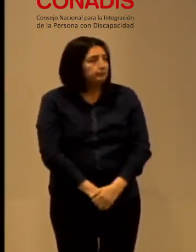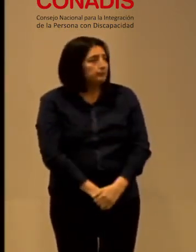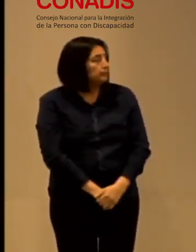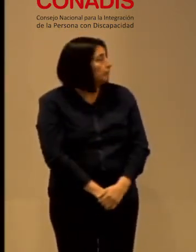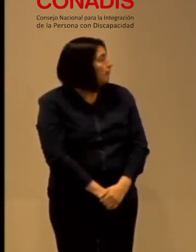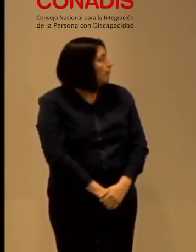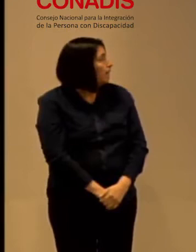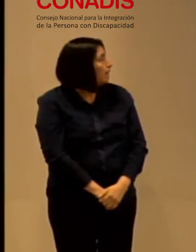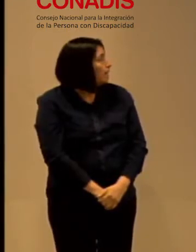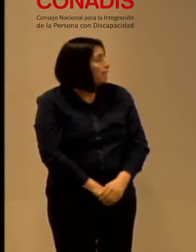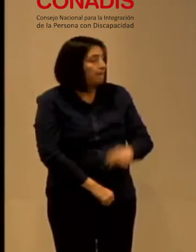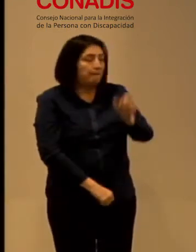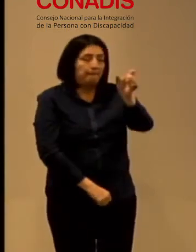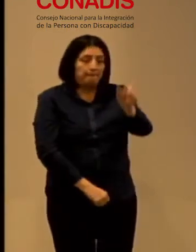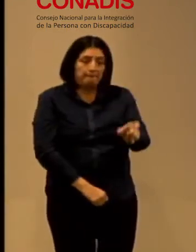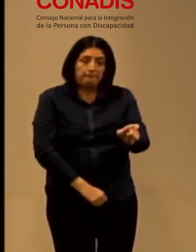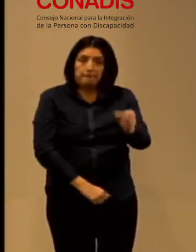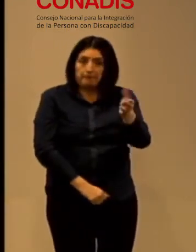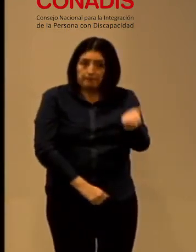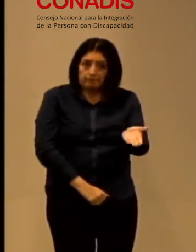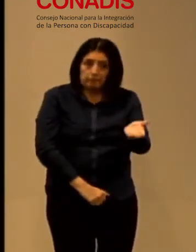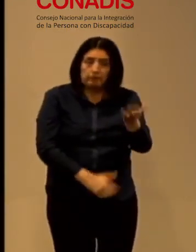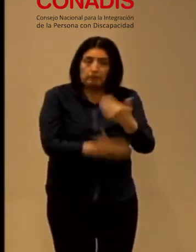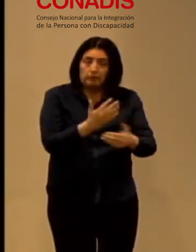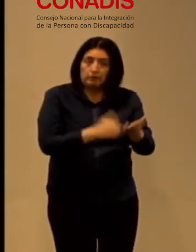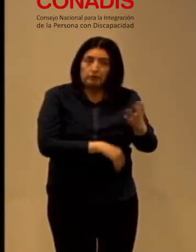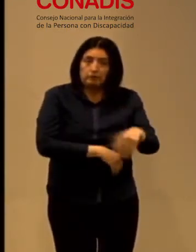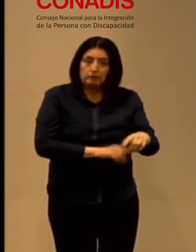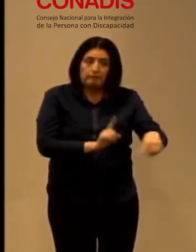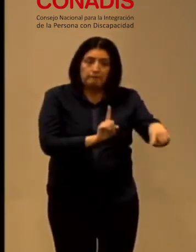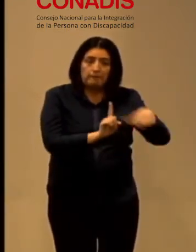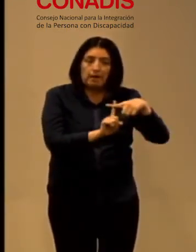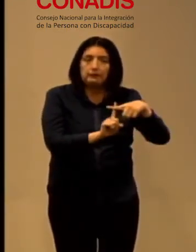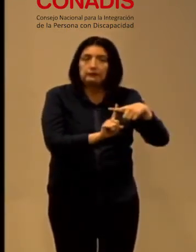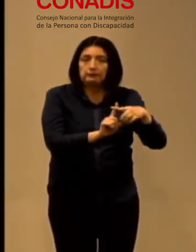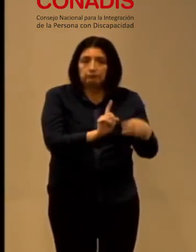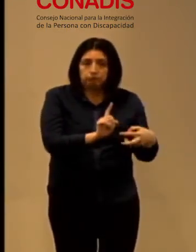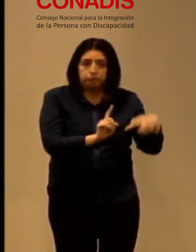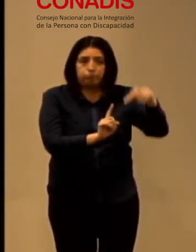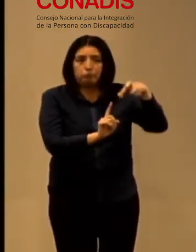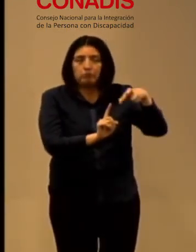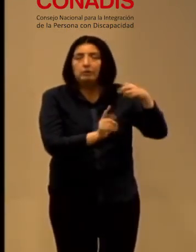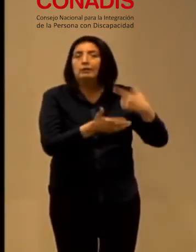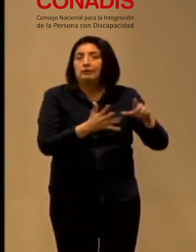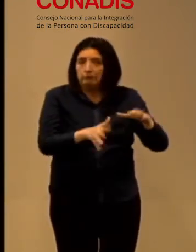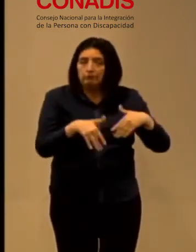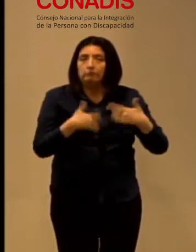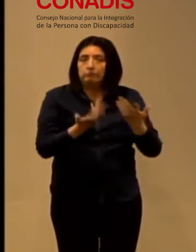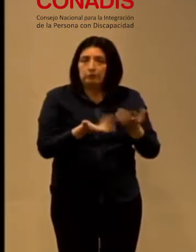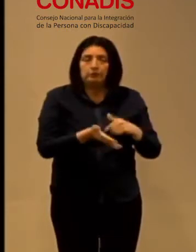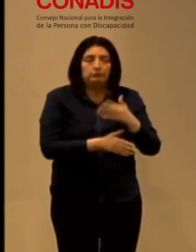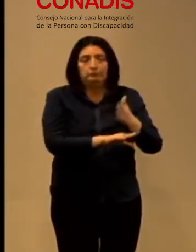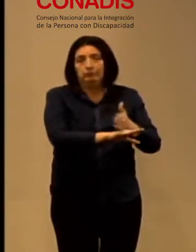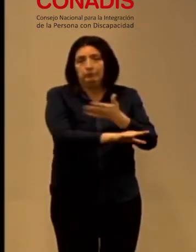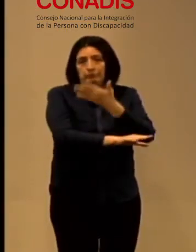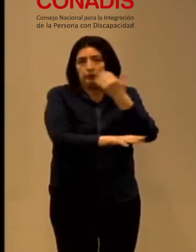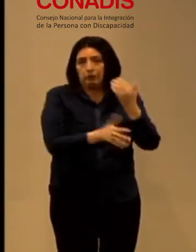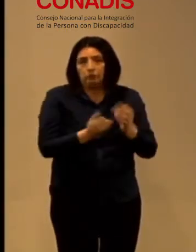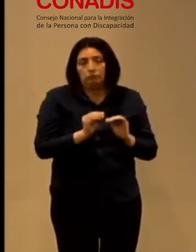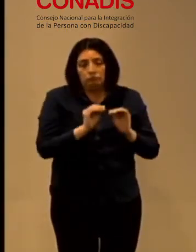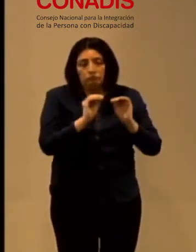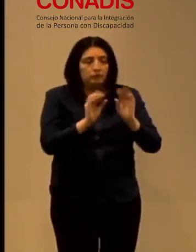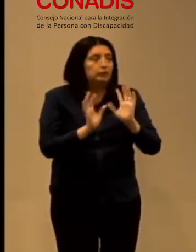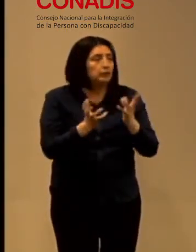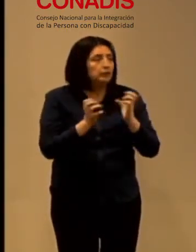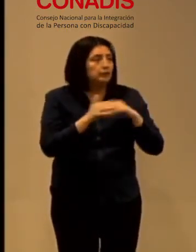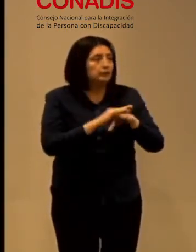Y siempre la persona con discapacidad tiene puntaje adicional que le permite posicionarse mejor en caso postule, ¿no?